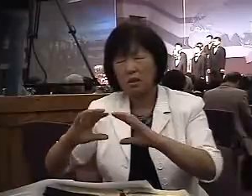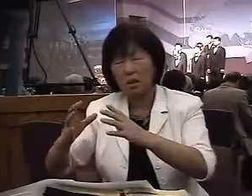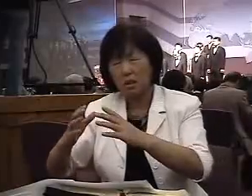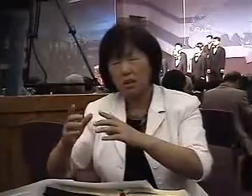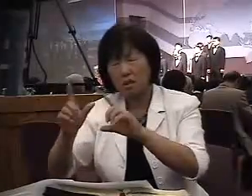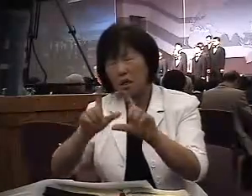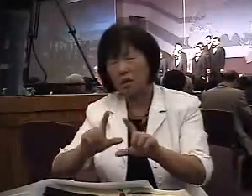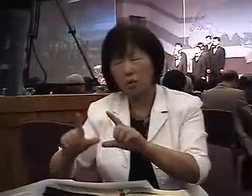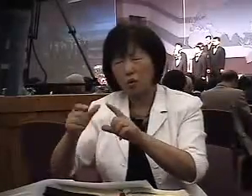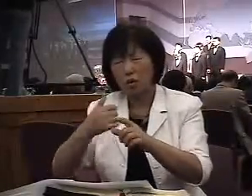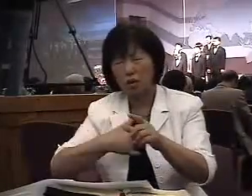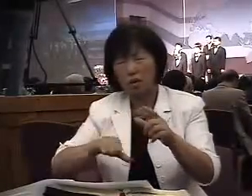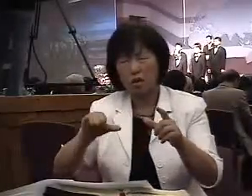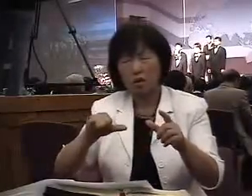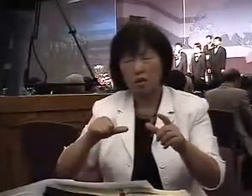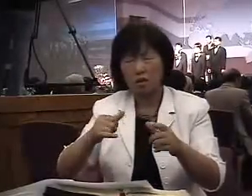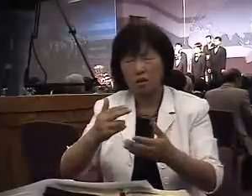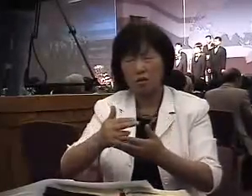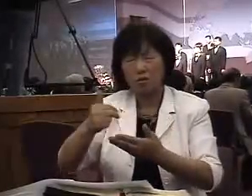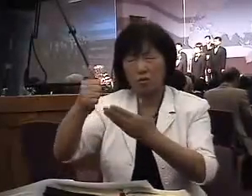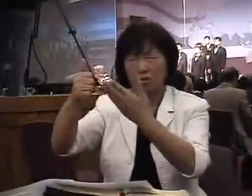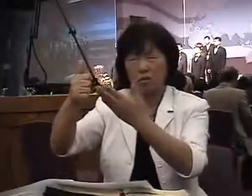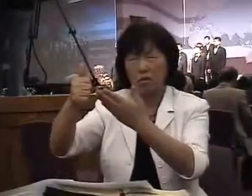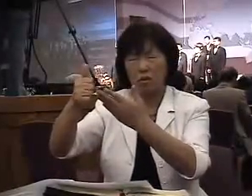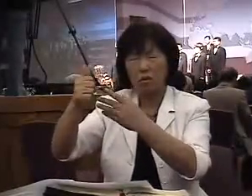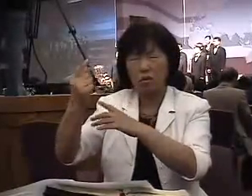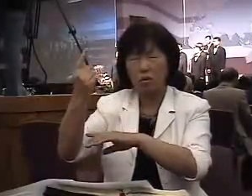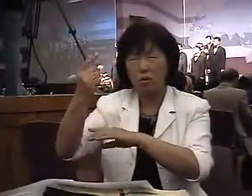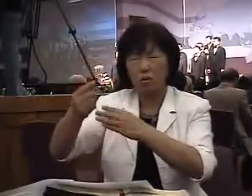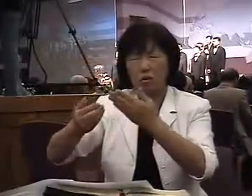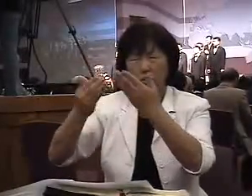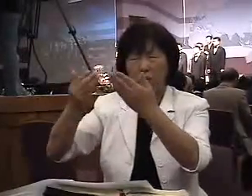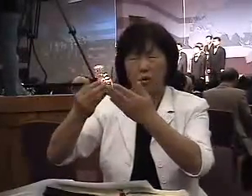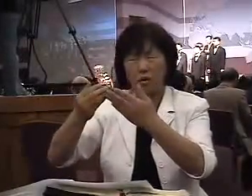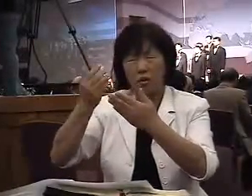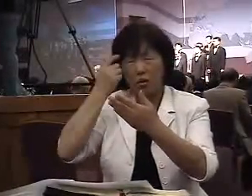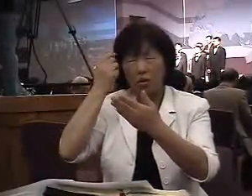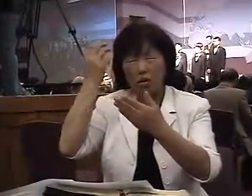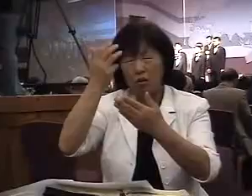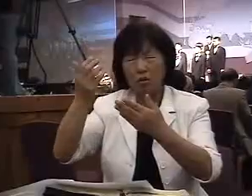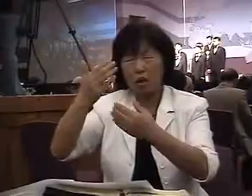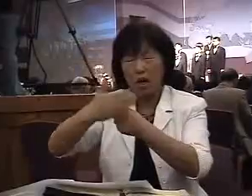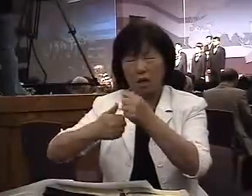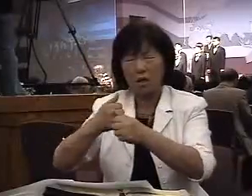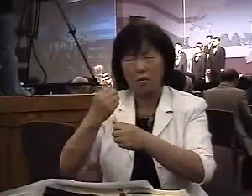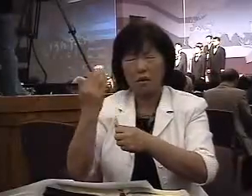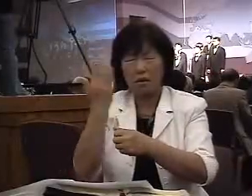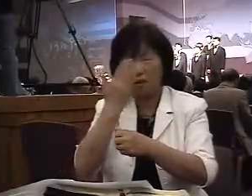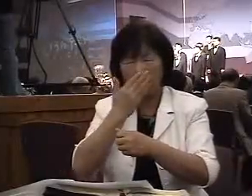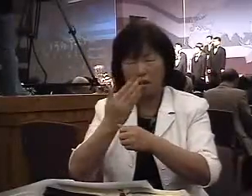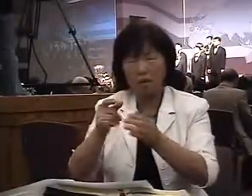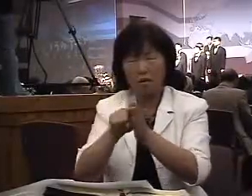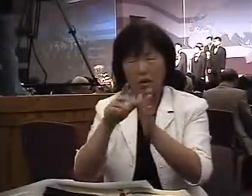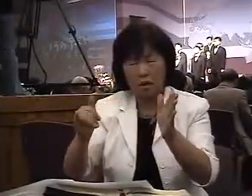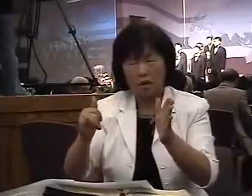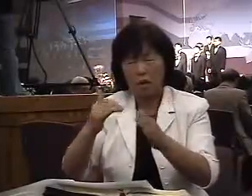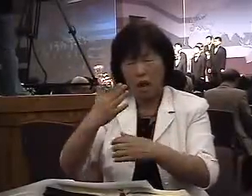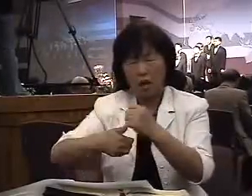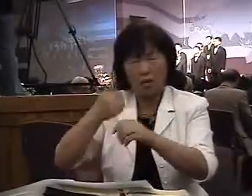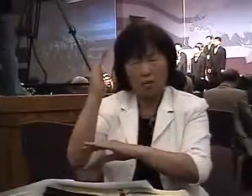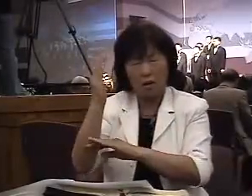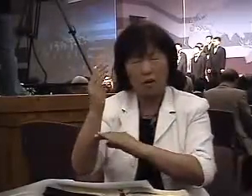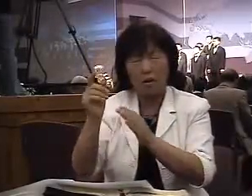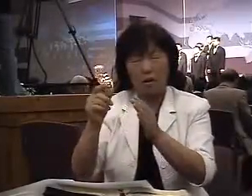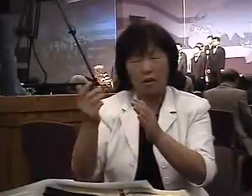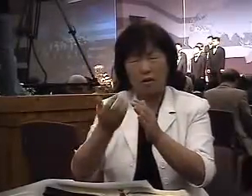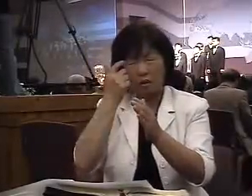우리 자녀들, 주여 주님께 올려드리오니 주님, 영적인 하나님의 신령한 백성들, 하나님의 말씀의